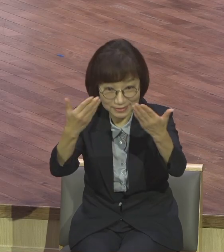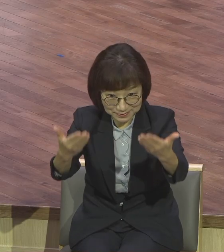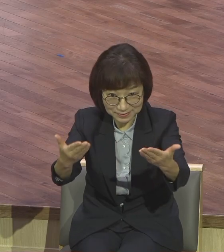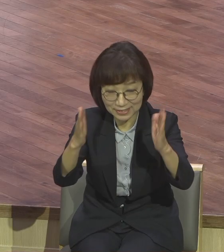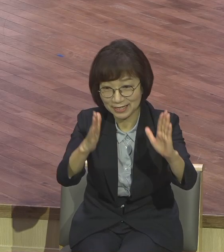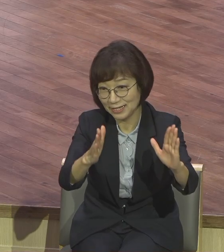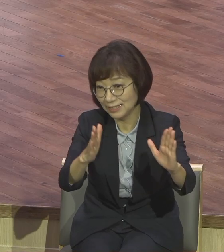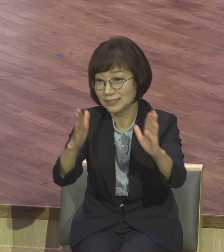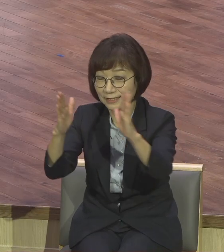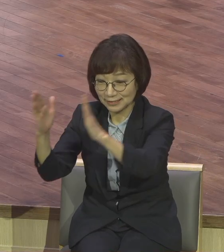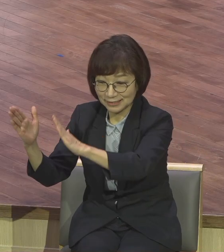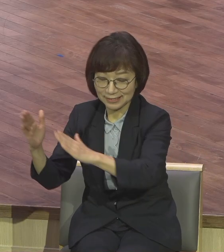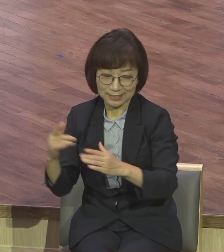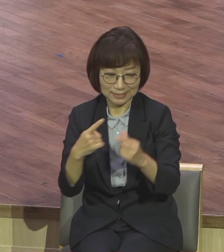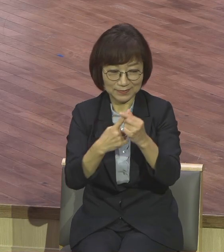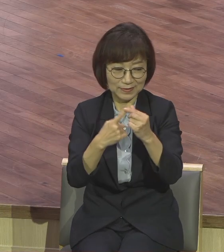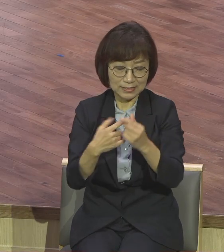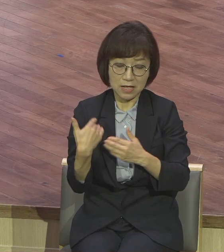체질 변화의